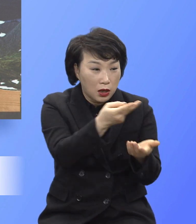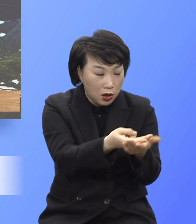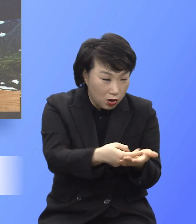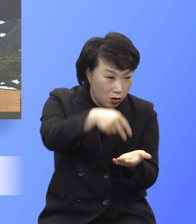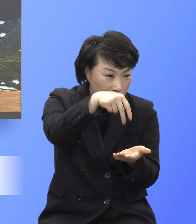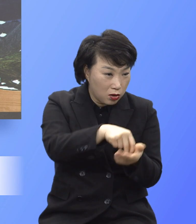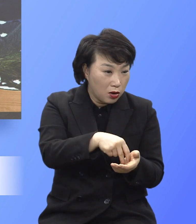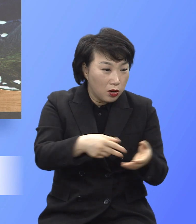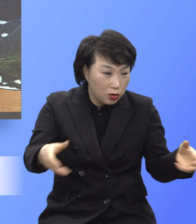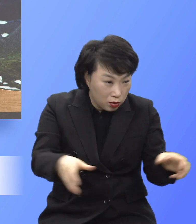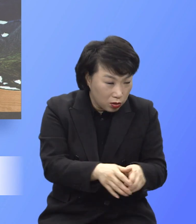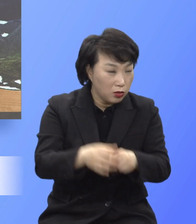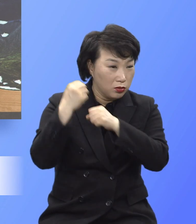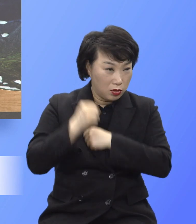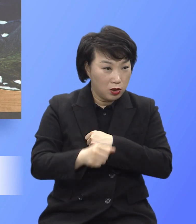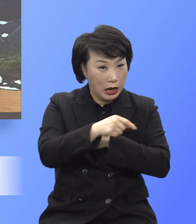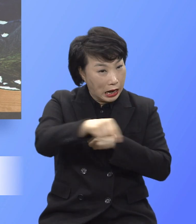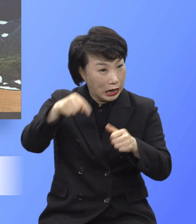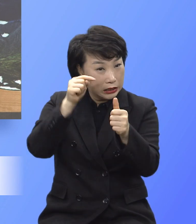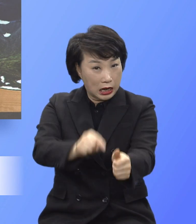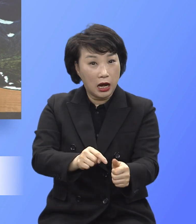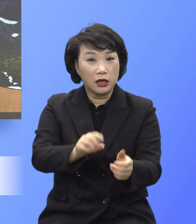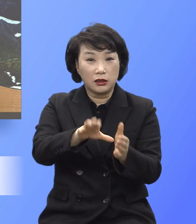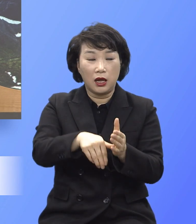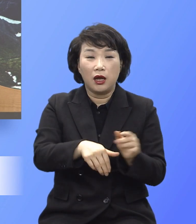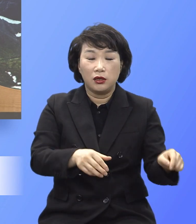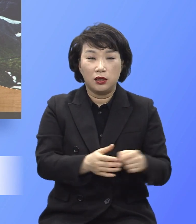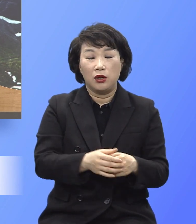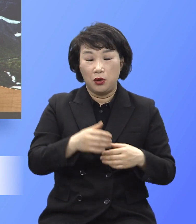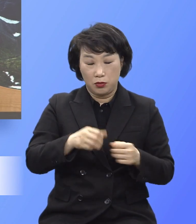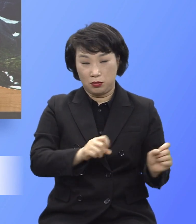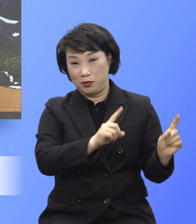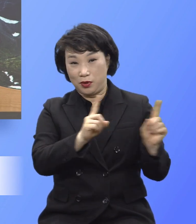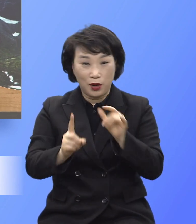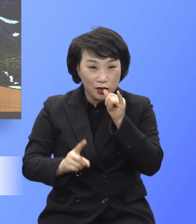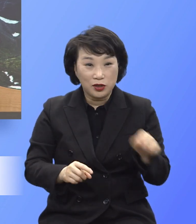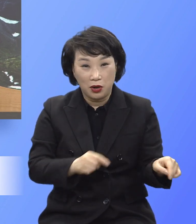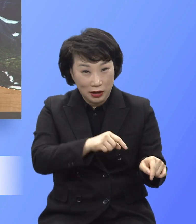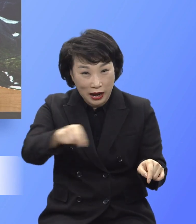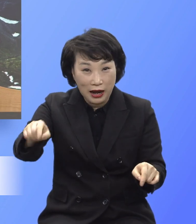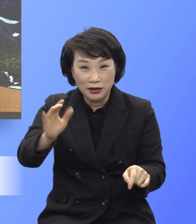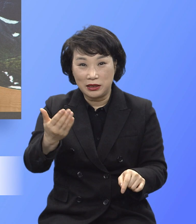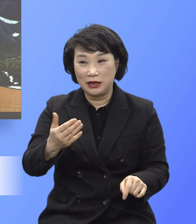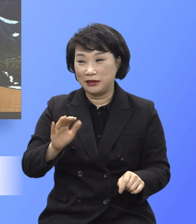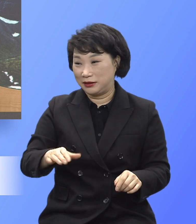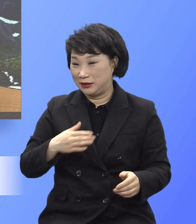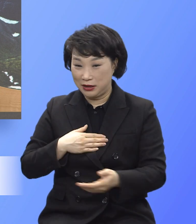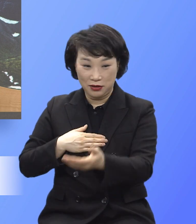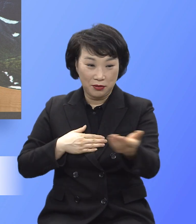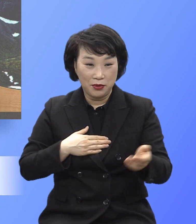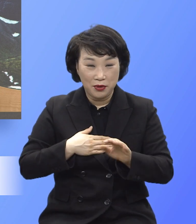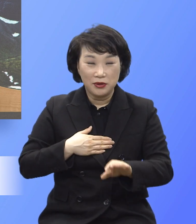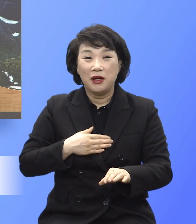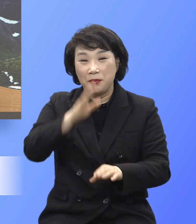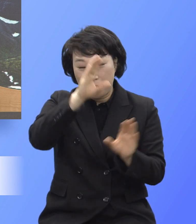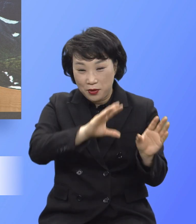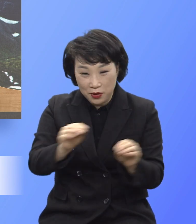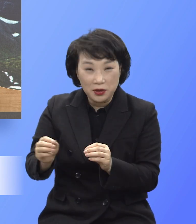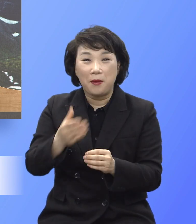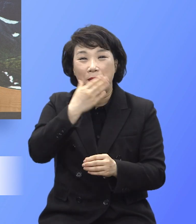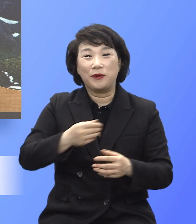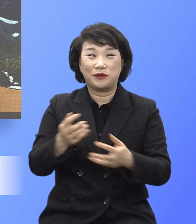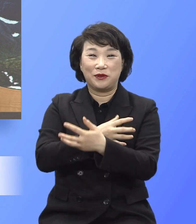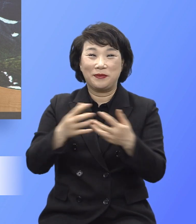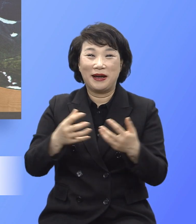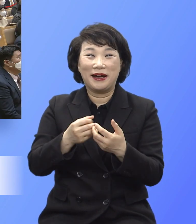할 때 걸어갑니다. 오늘 여러분이 이와 같은 치료의 복이 충만하기를 주님의